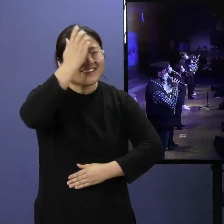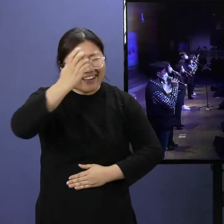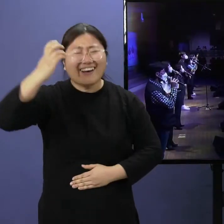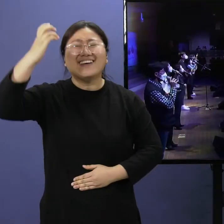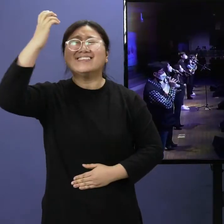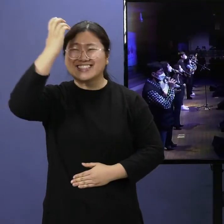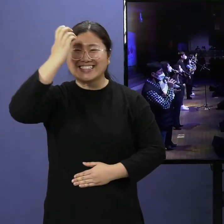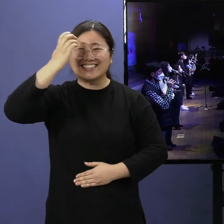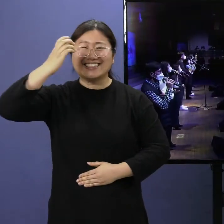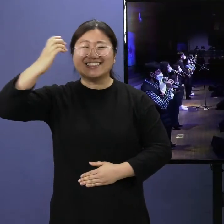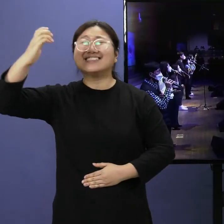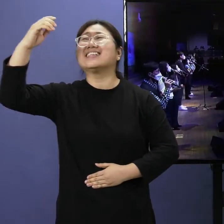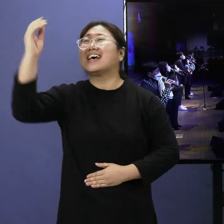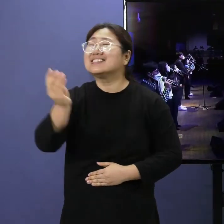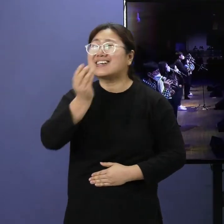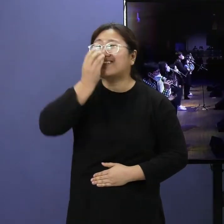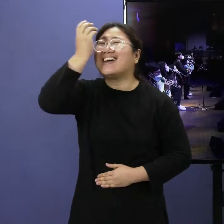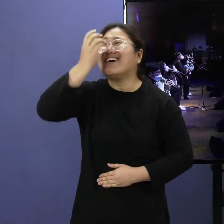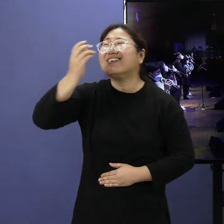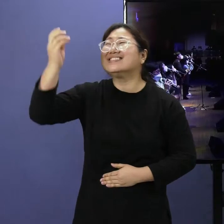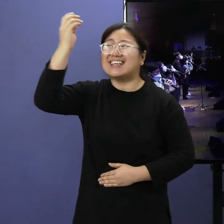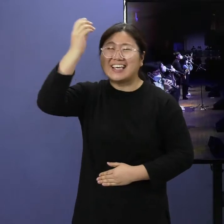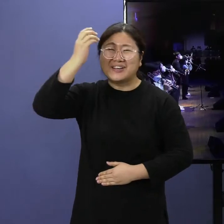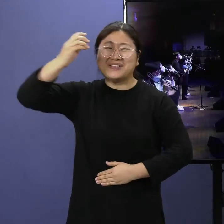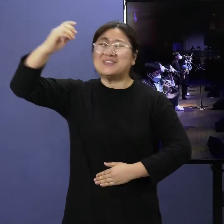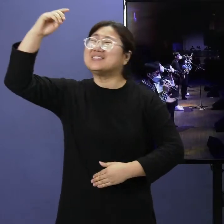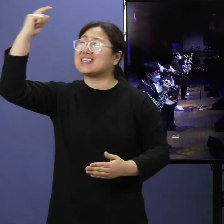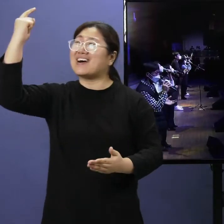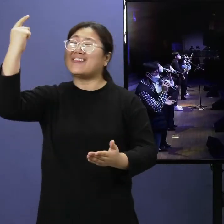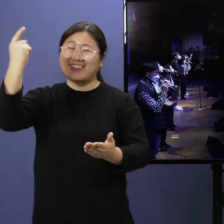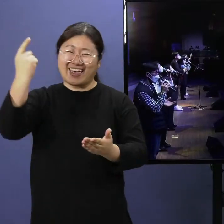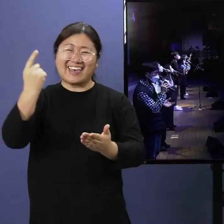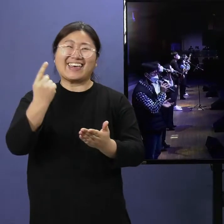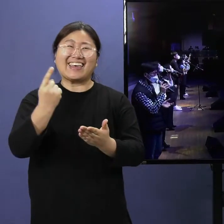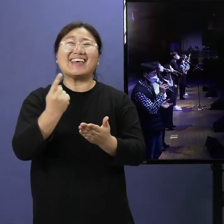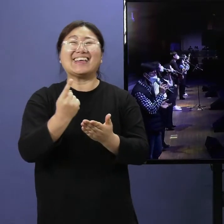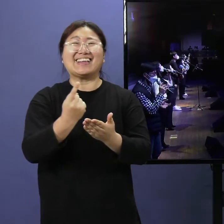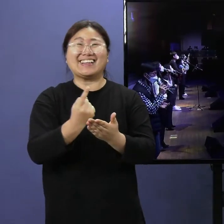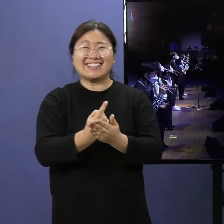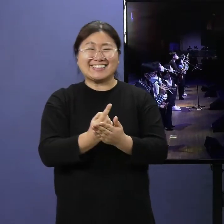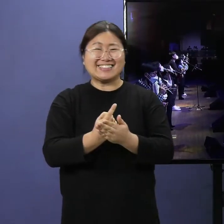진리의 영이신 성령이 오셨네.